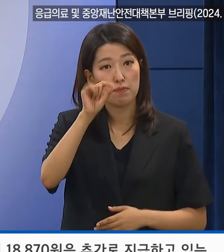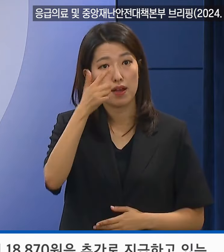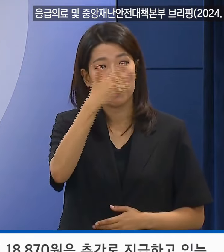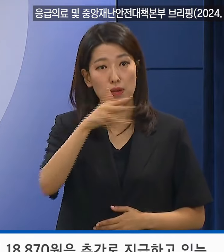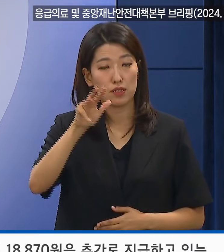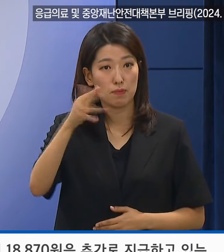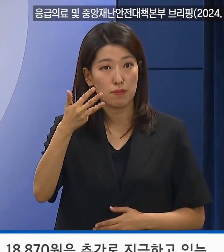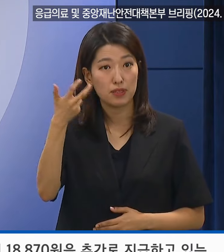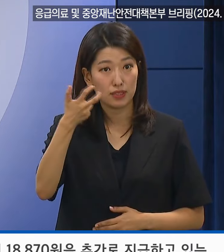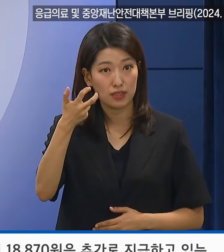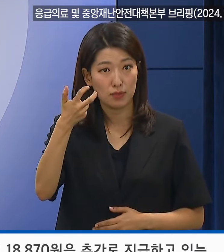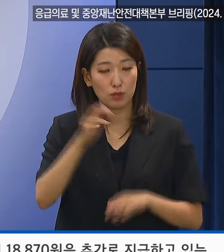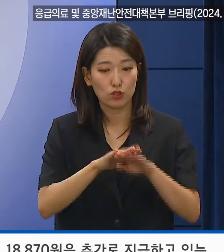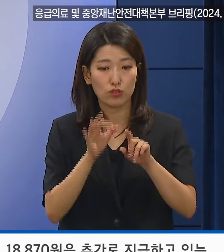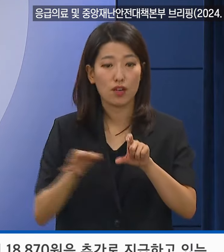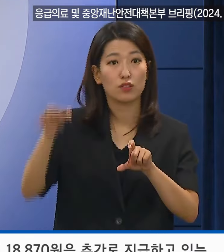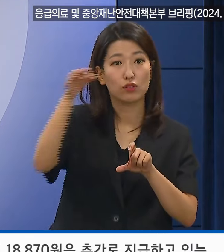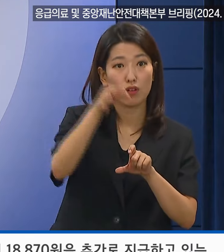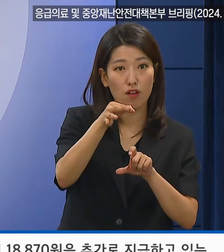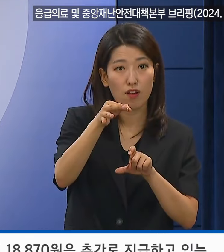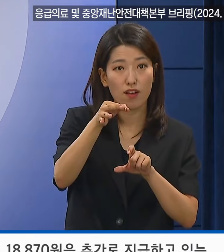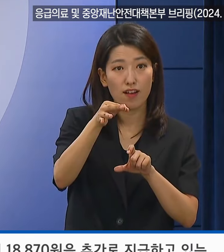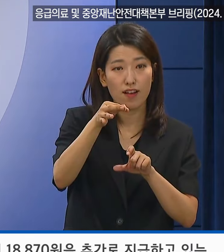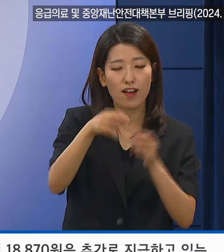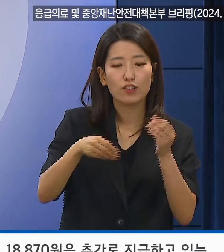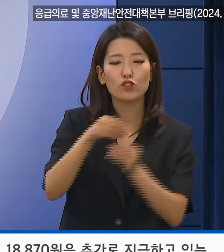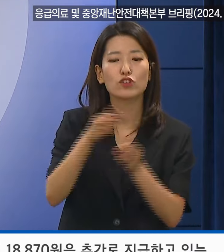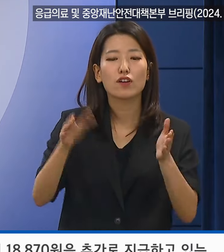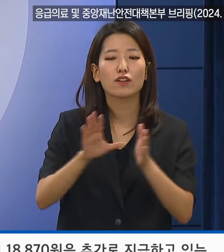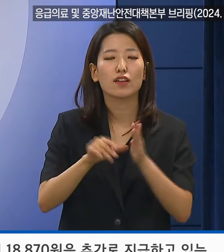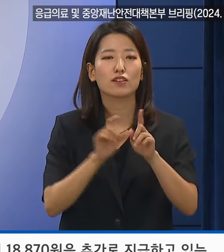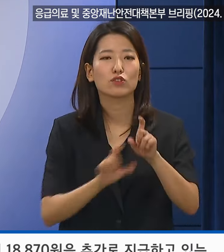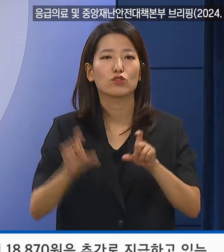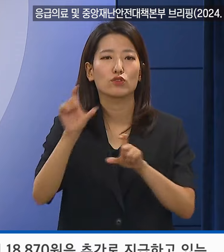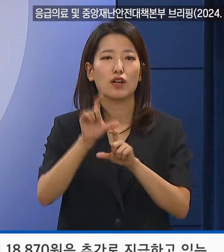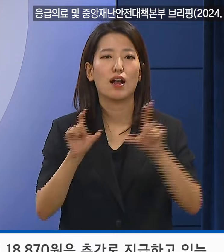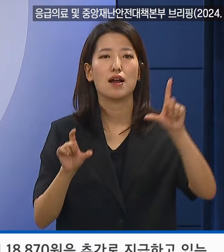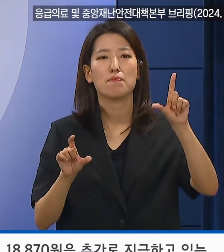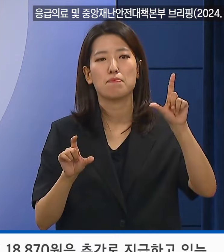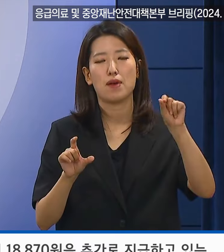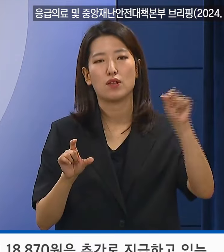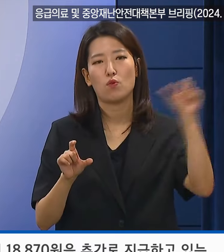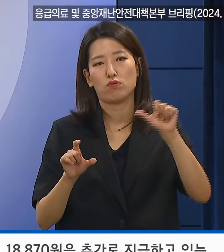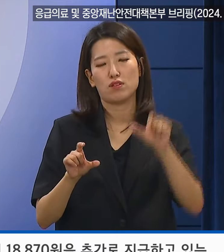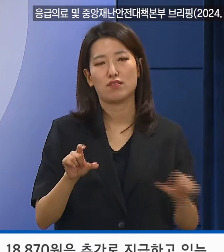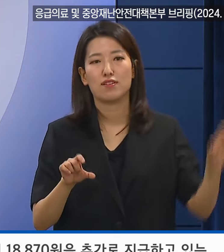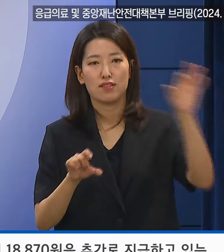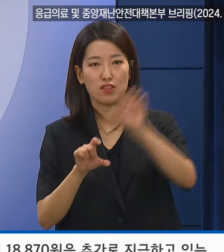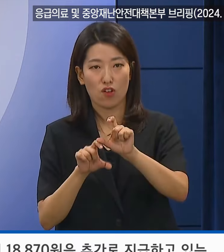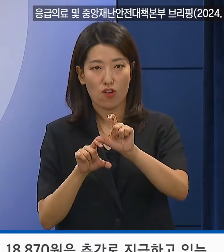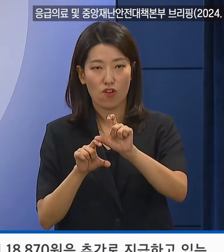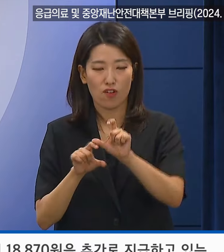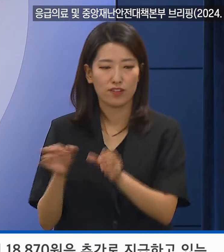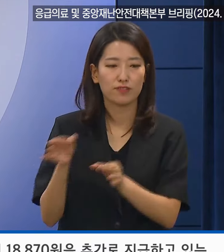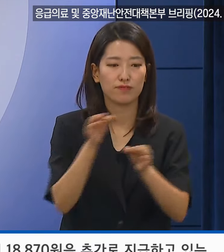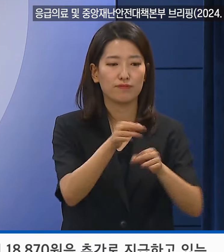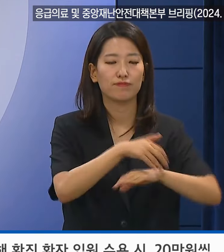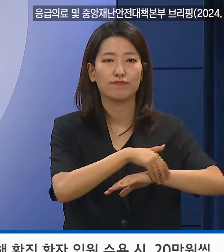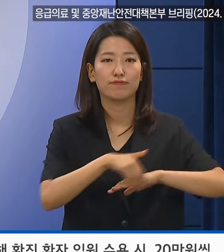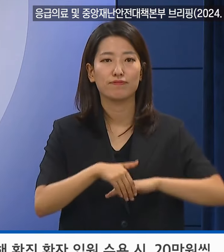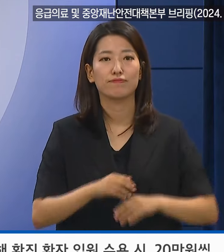18,870원을 추가로 지급하는 것에 더해 추석 연휴 기간에는 15,000원을 추가로